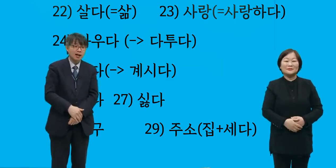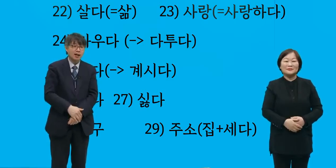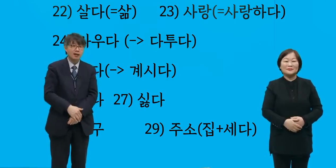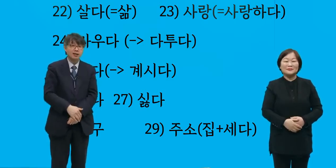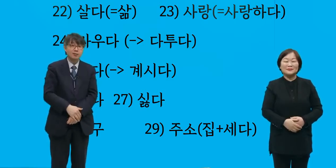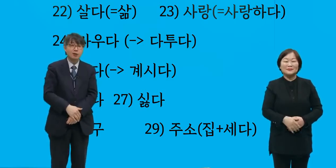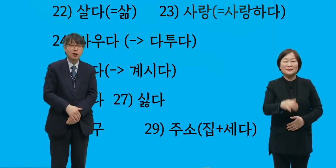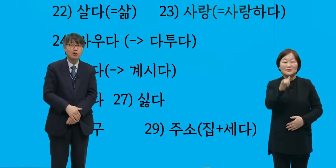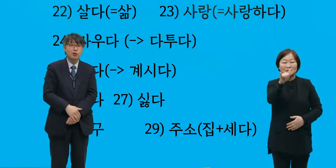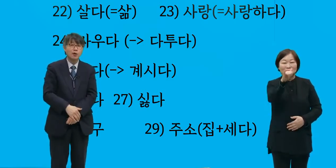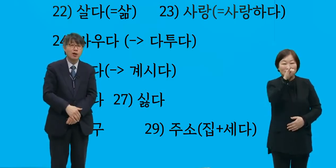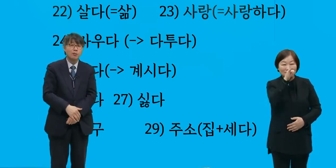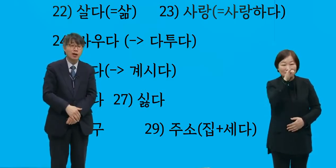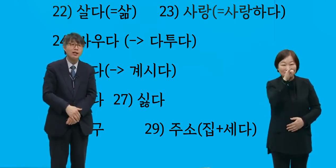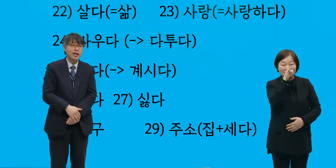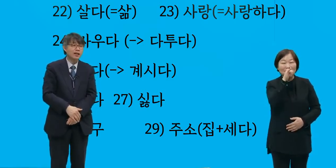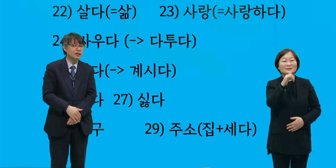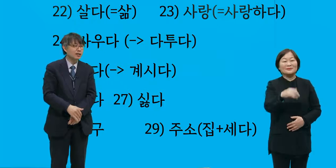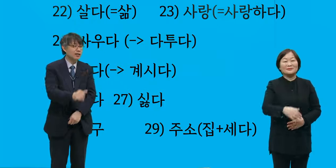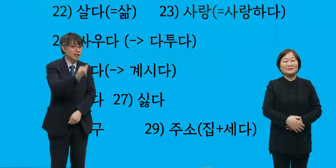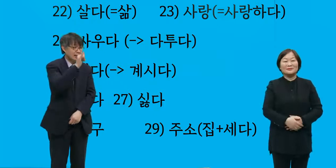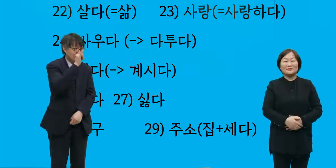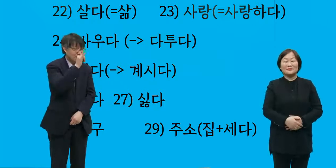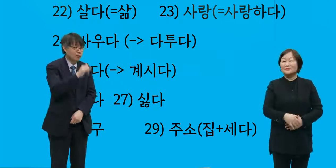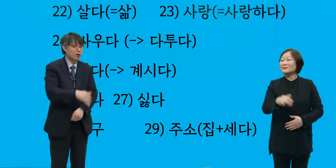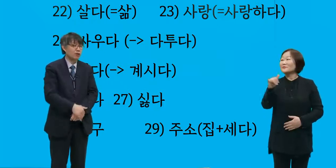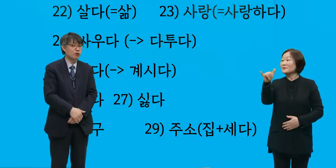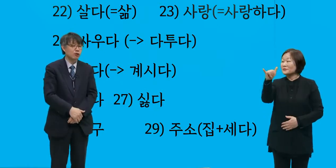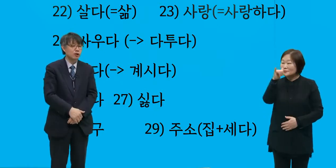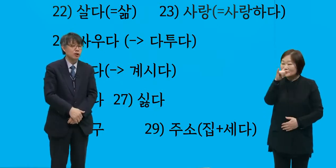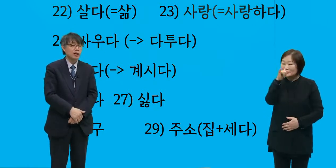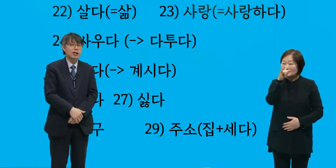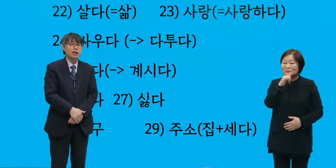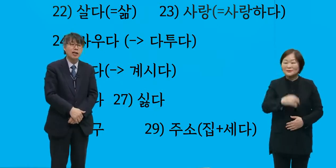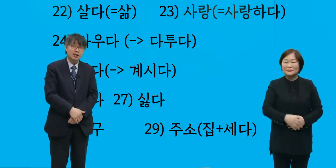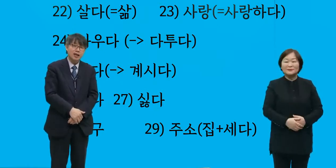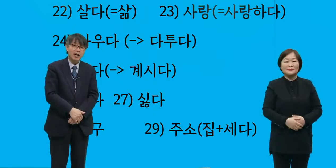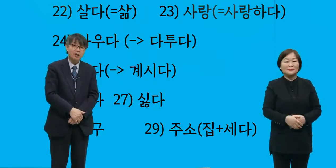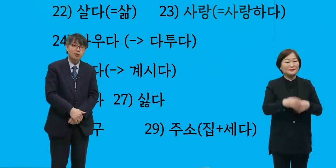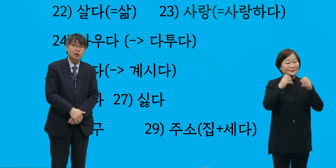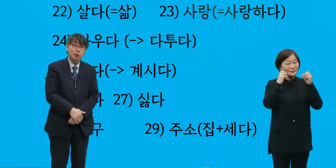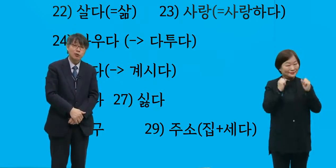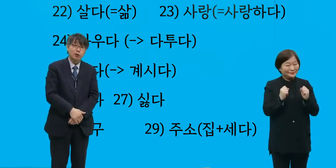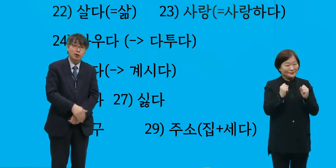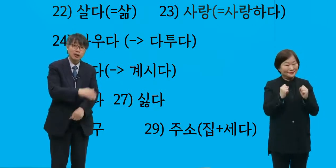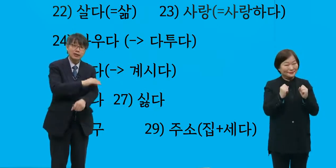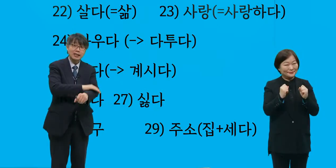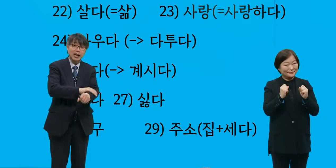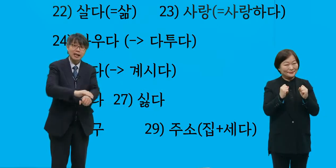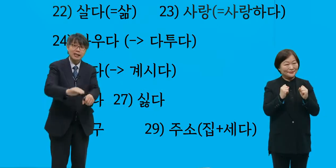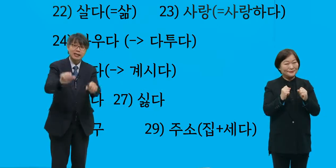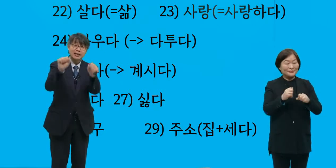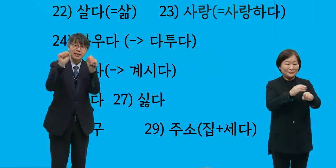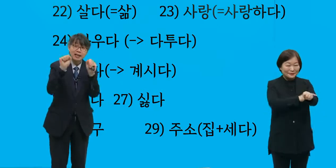있다. 뭐 어디 공간에 뭐가 있다. 이렇게 할 때는 있다 이렇게 표현하고요. 계시다. 우리 배웠어요. 잘